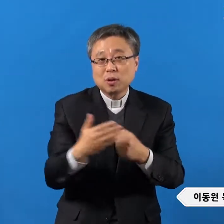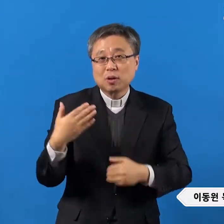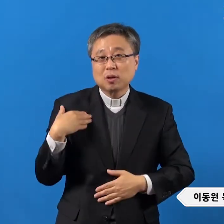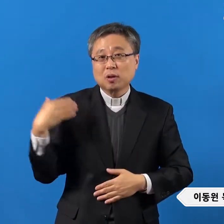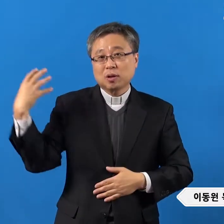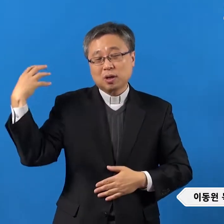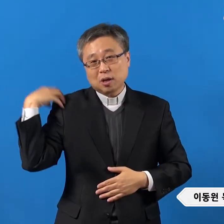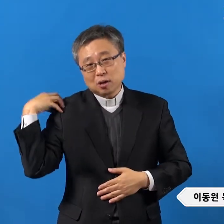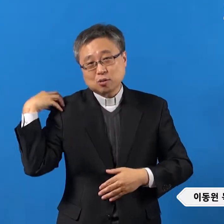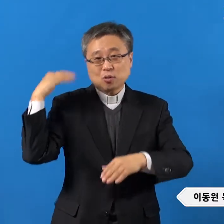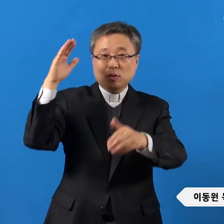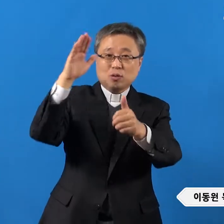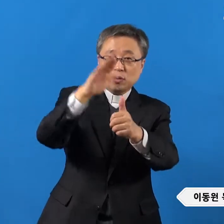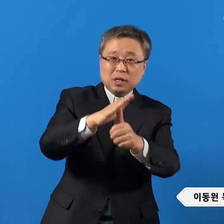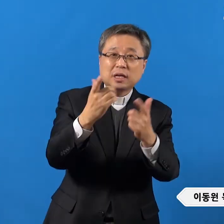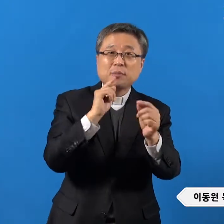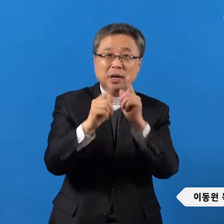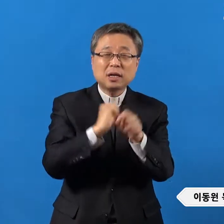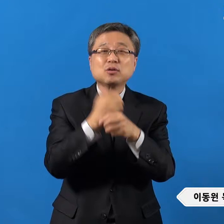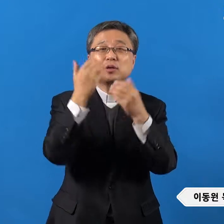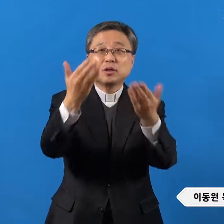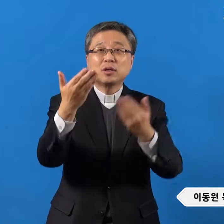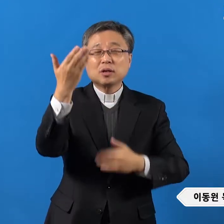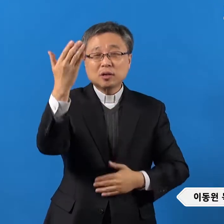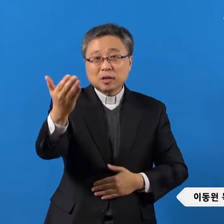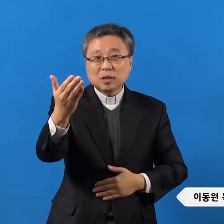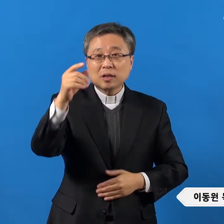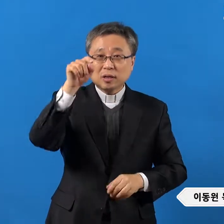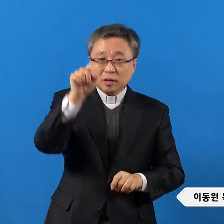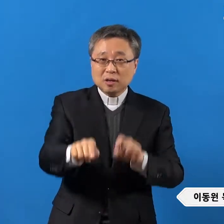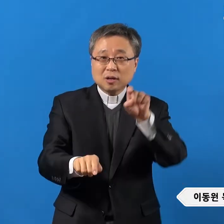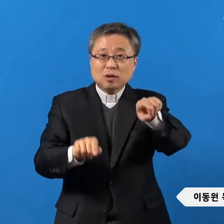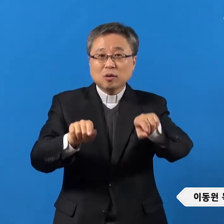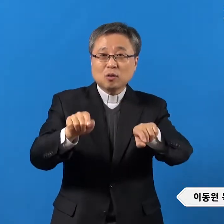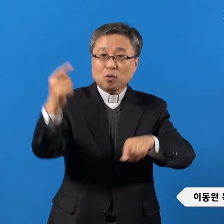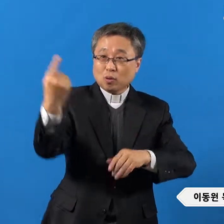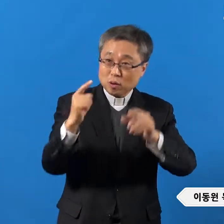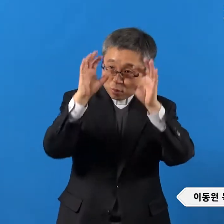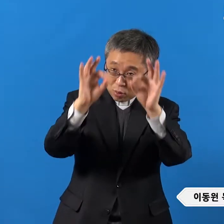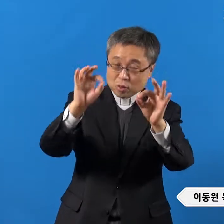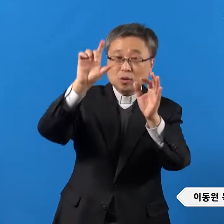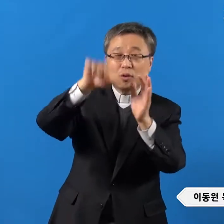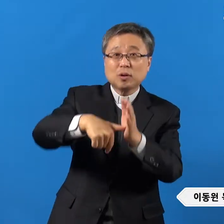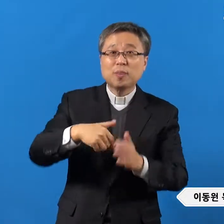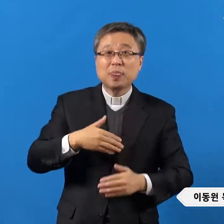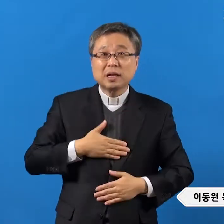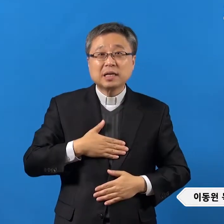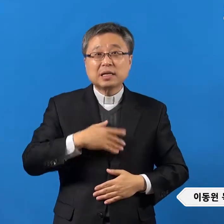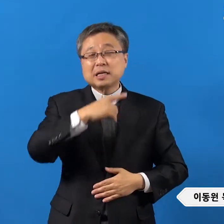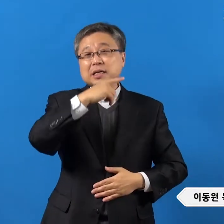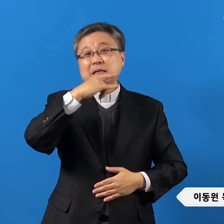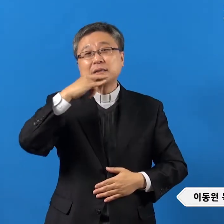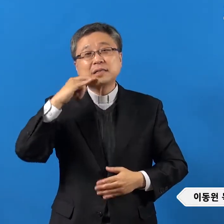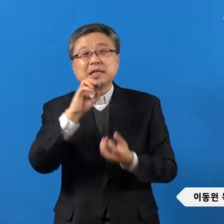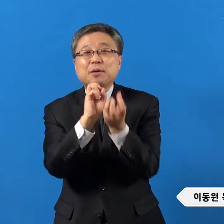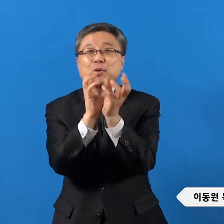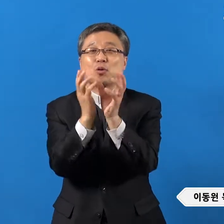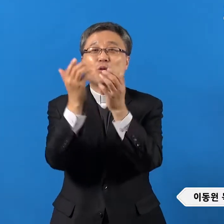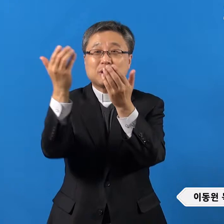손을 얹고 이렇게 말해 주었다고 합니다. 당신이 걸어오는 것을 본 순간 나는 이 장미꽃을 당신에게 드리고